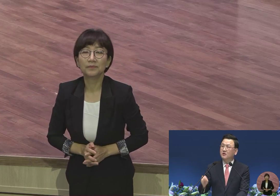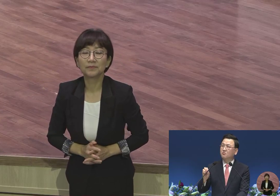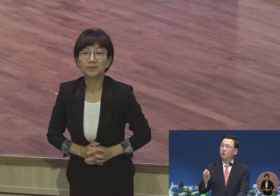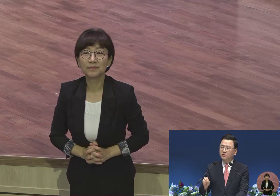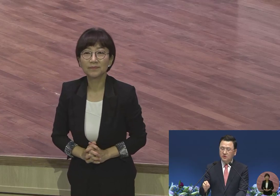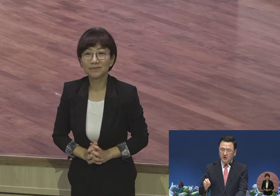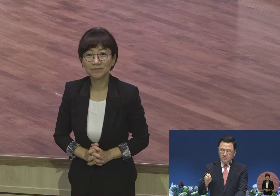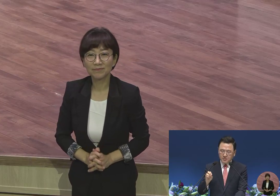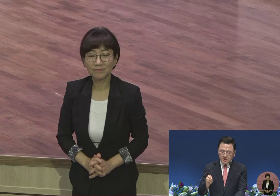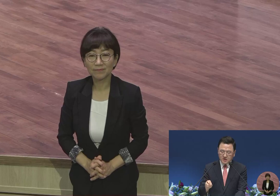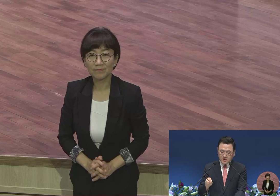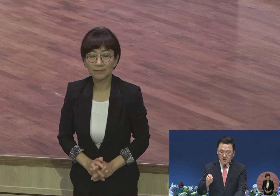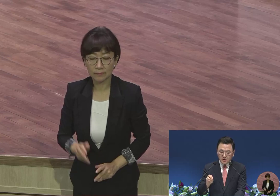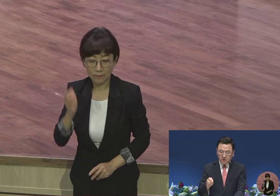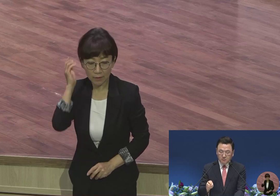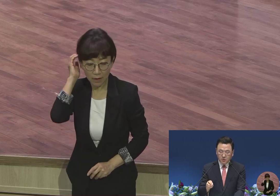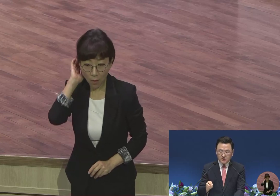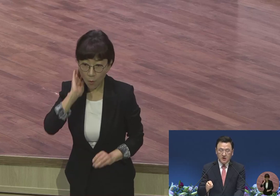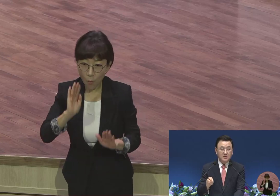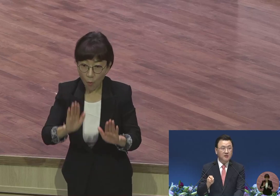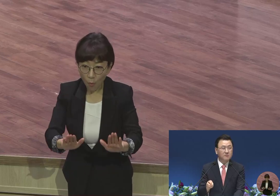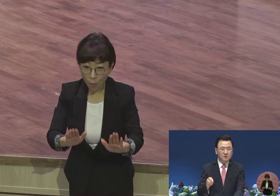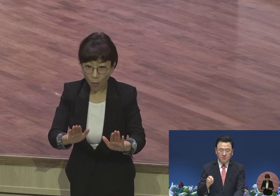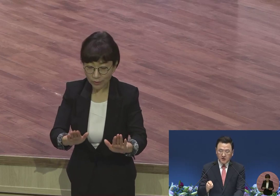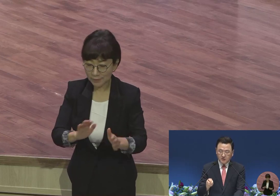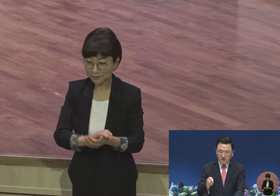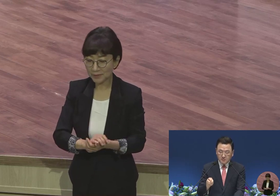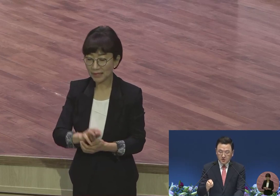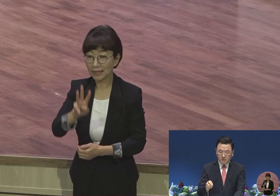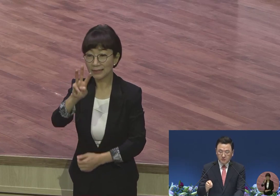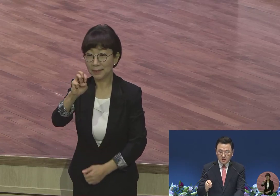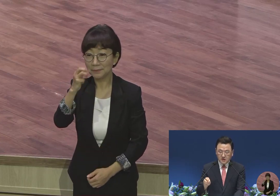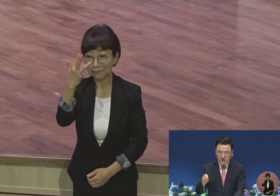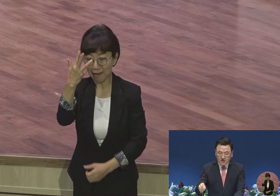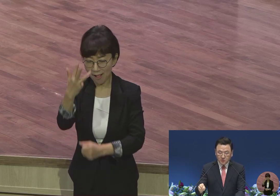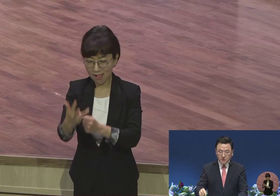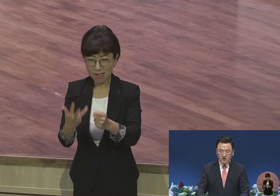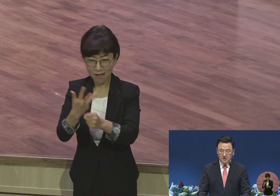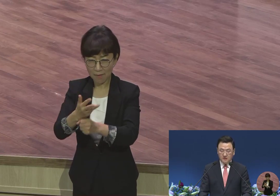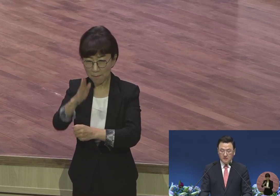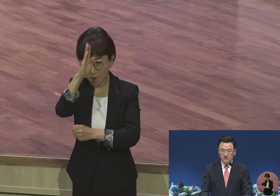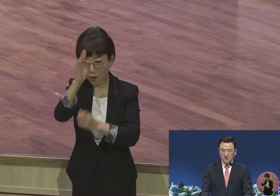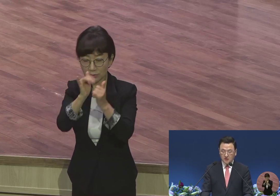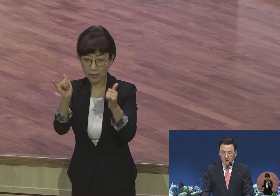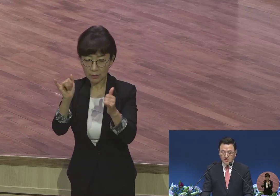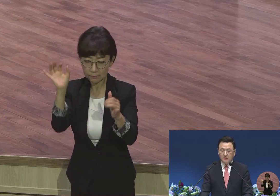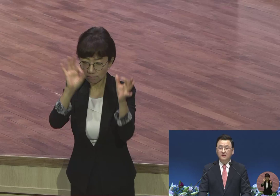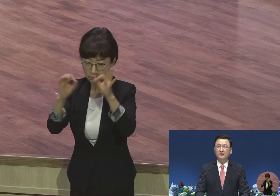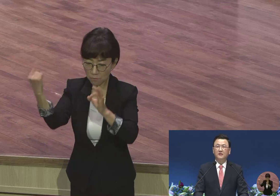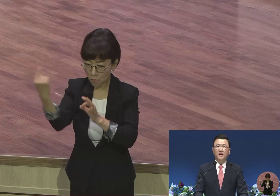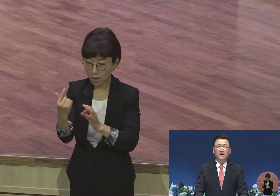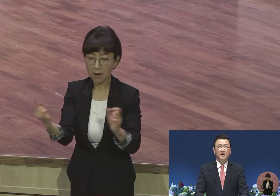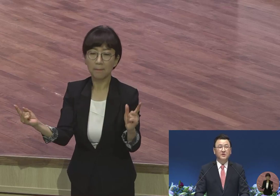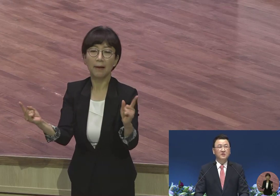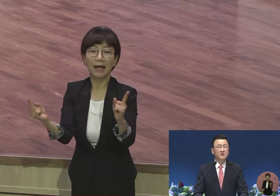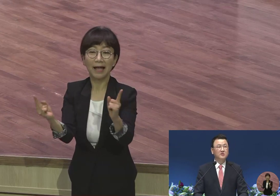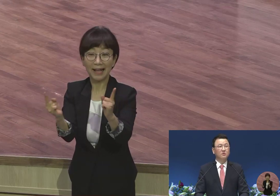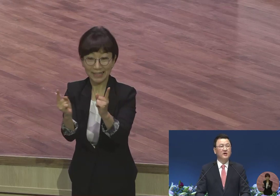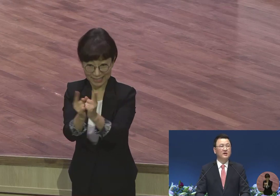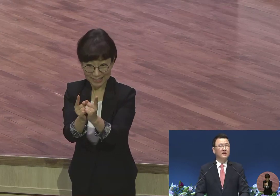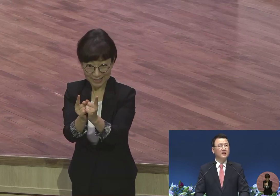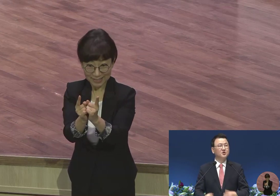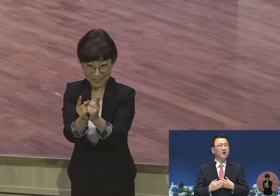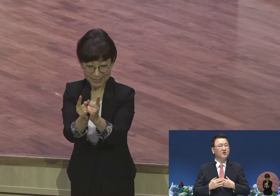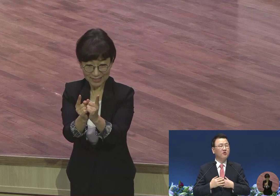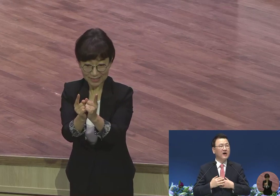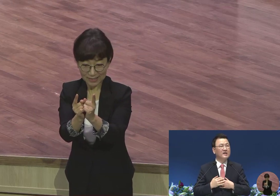그 모순된 베데스다 연못에 38년 된 병자를 찾아오셨다는 것. 이 말은 하나님이신